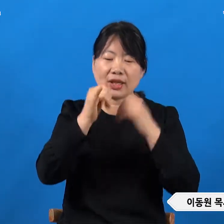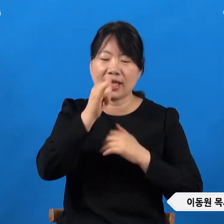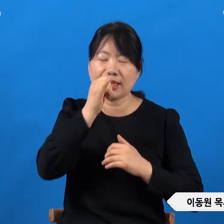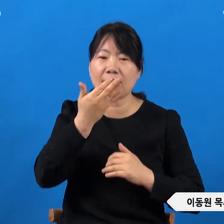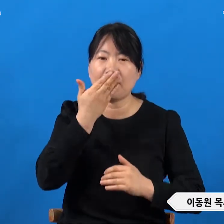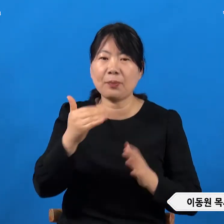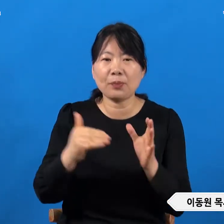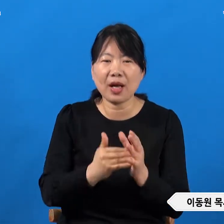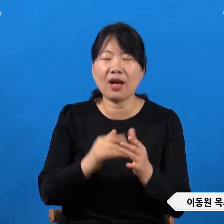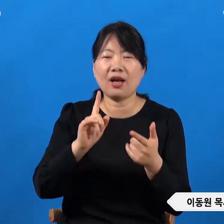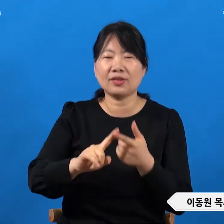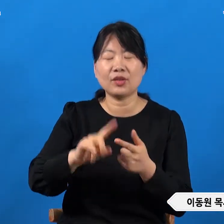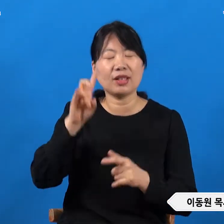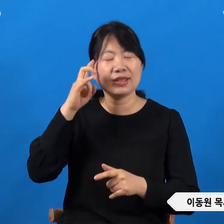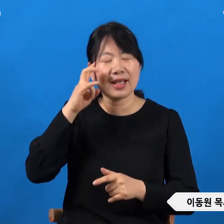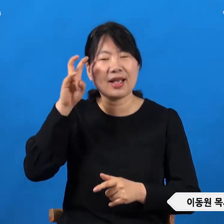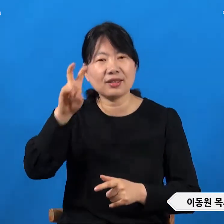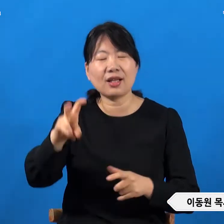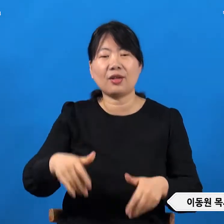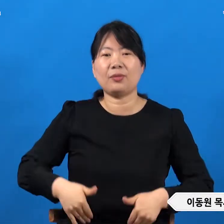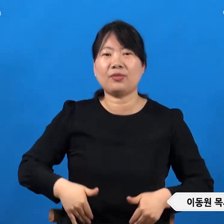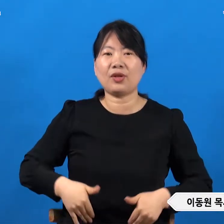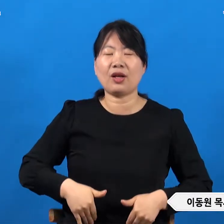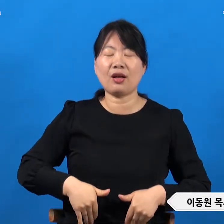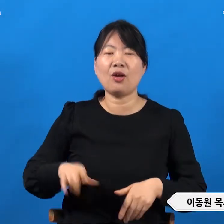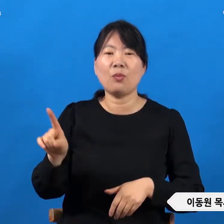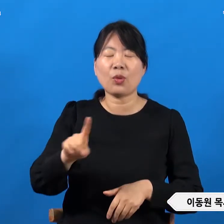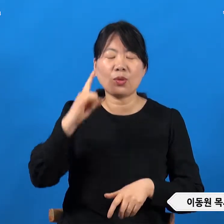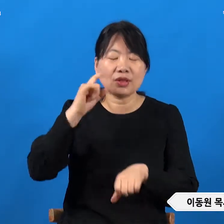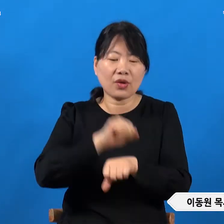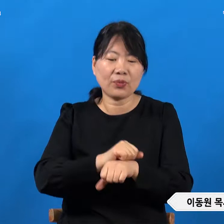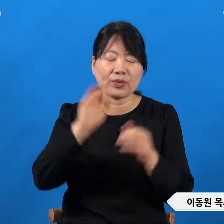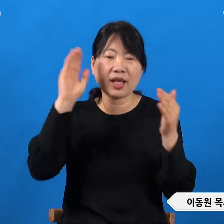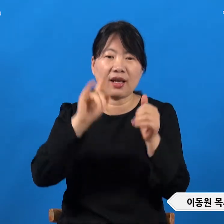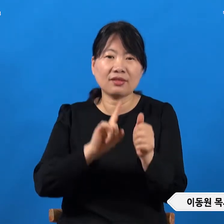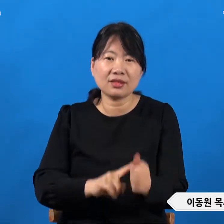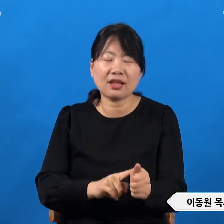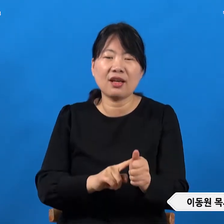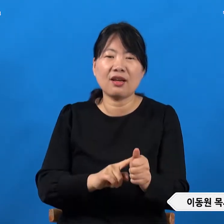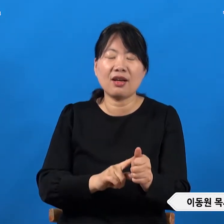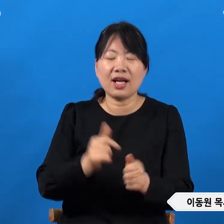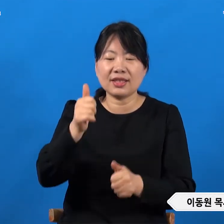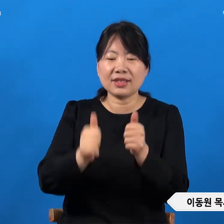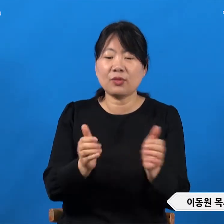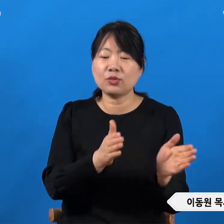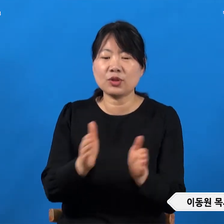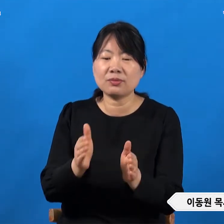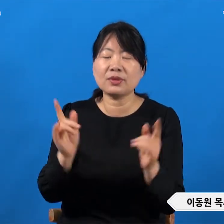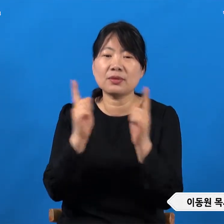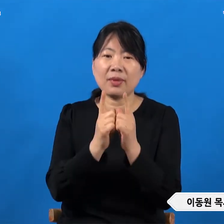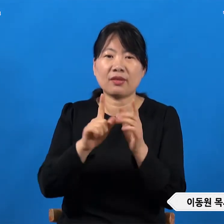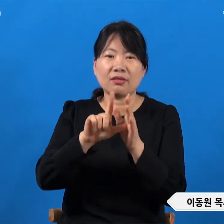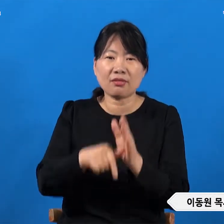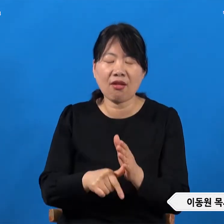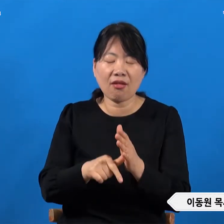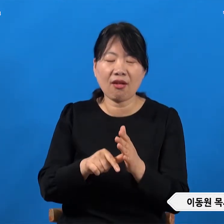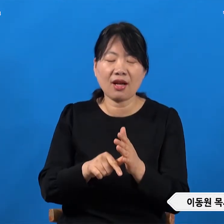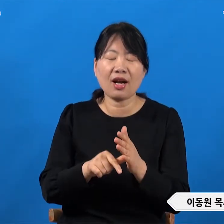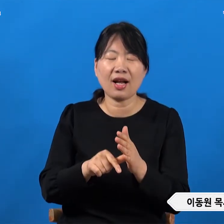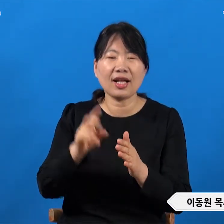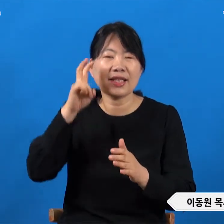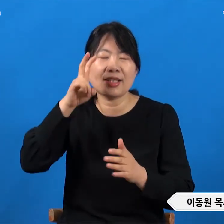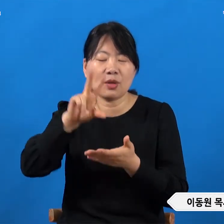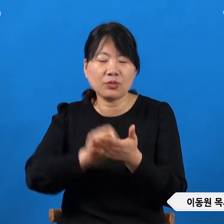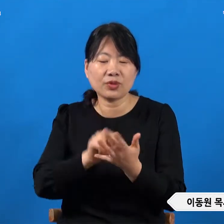있을 수가 있다. 그것을 예상해야 합니다. 마치 지혜로운 학생들은 시험 준비에 임할 때 예상